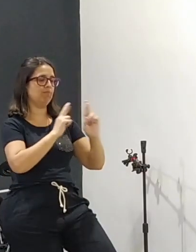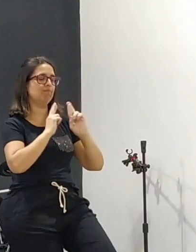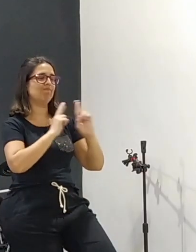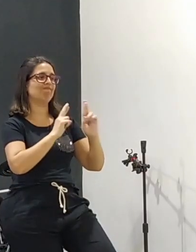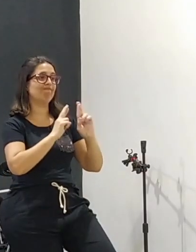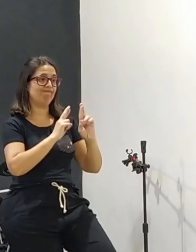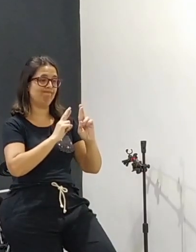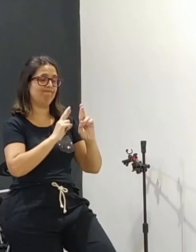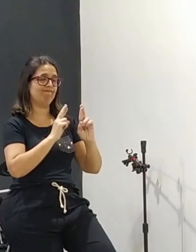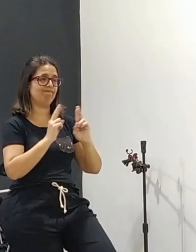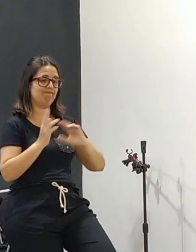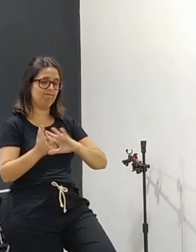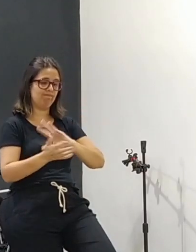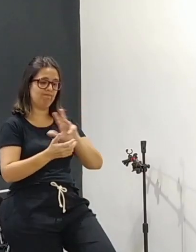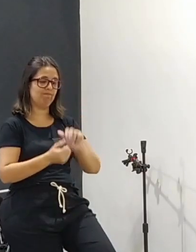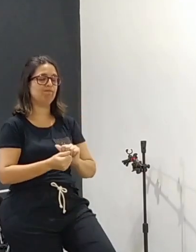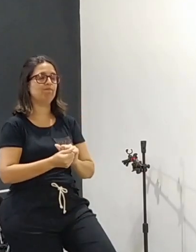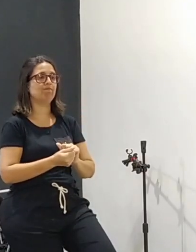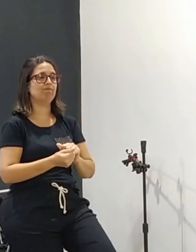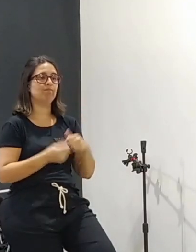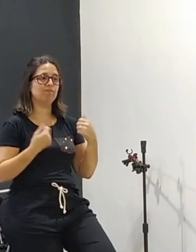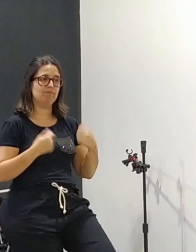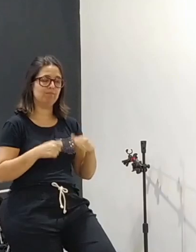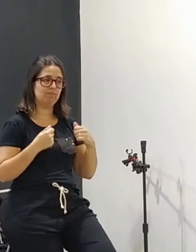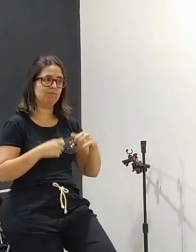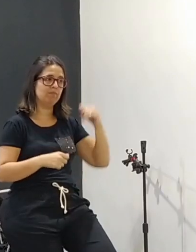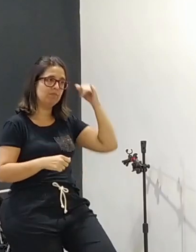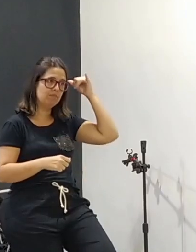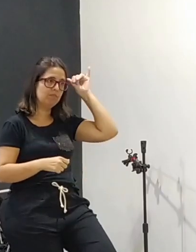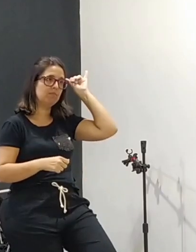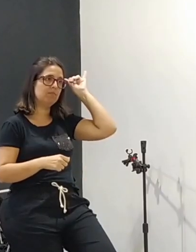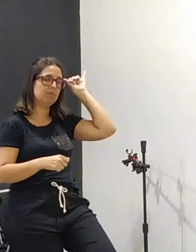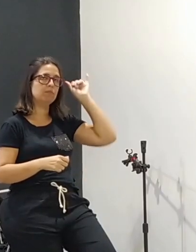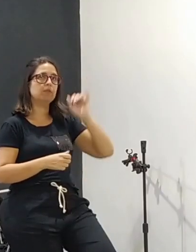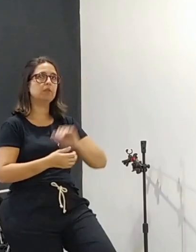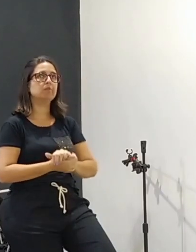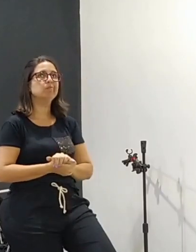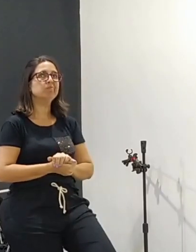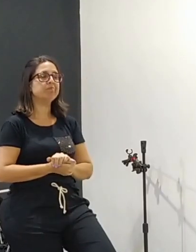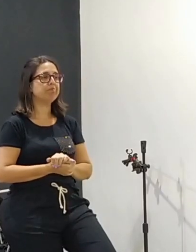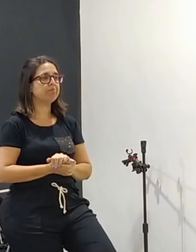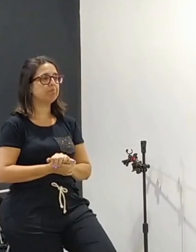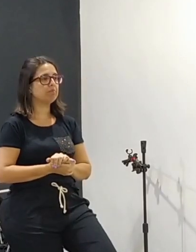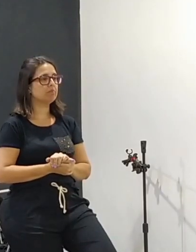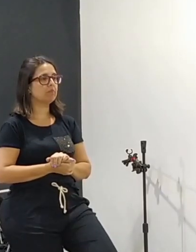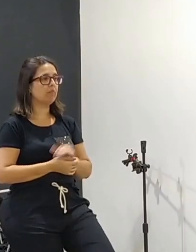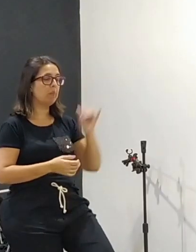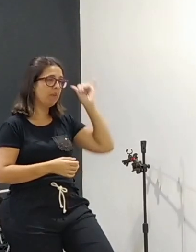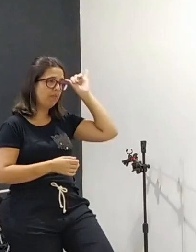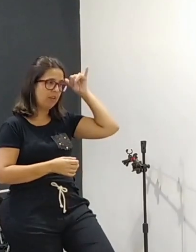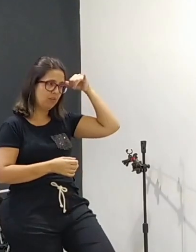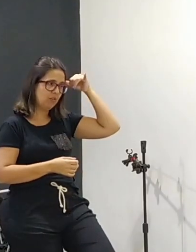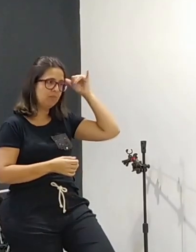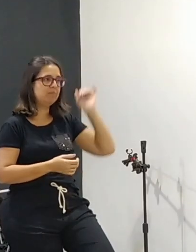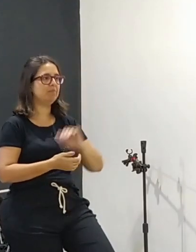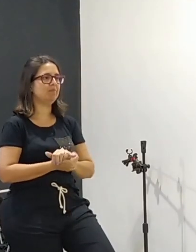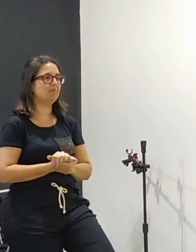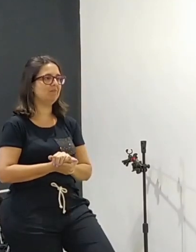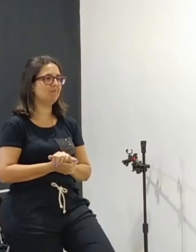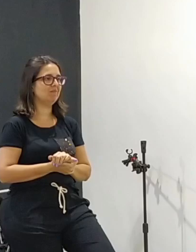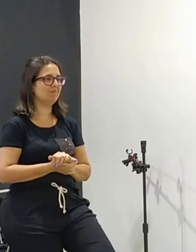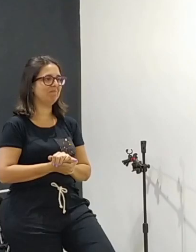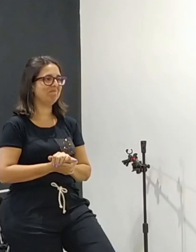esse sistema é algo que nós precisamos evitar. Isso às vezes não é fácil, porque o dia a dia ele vai